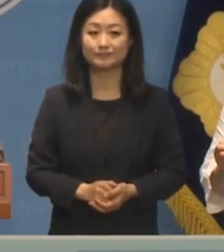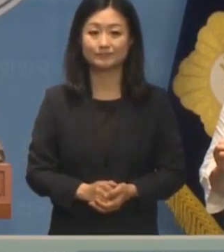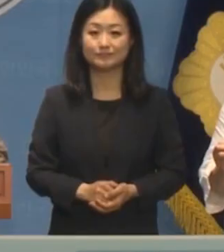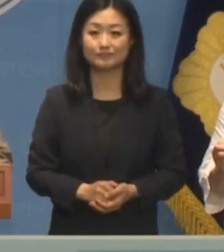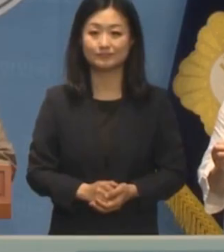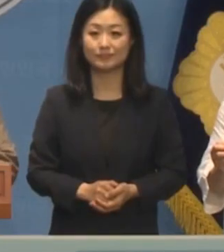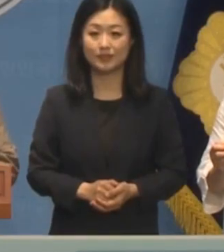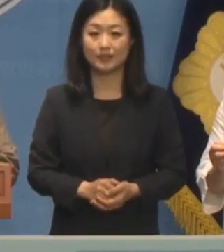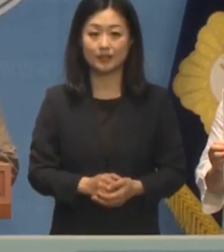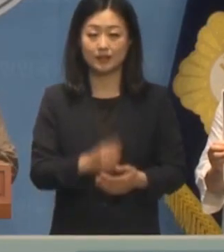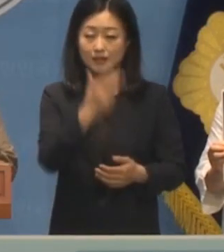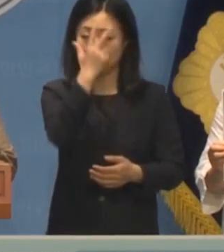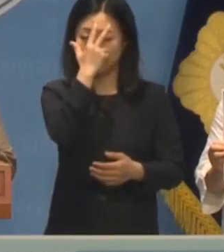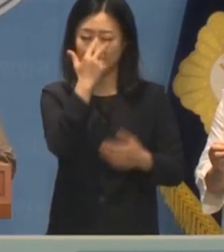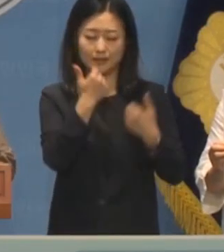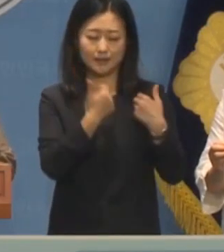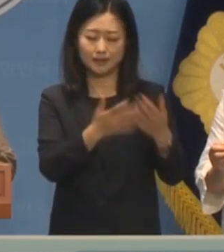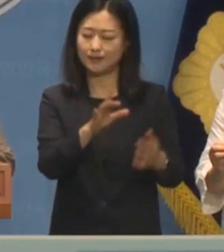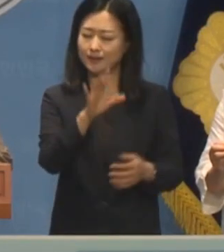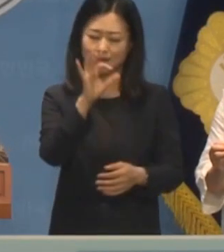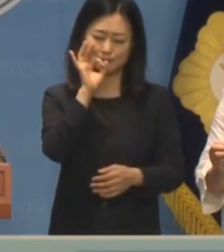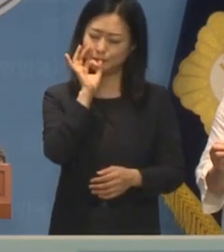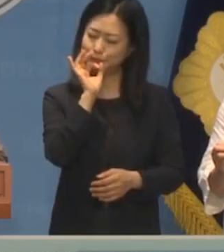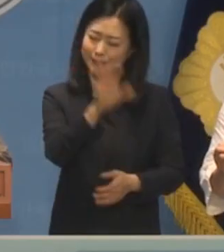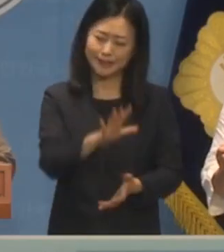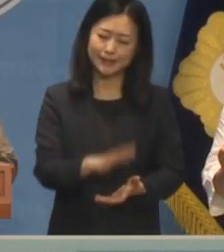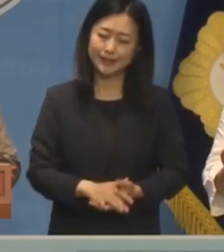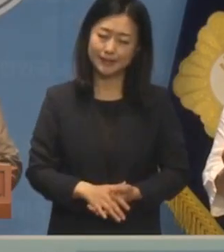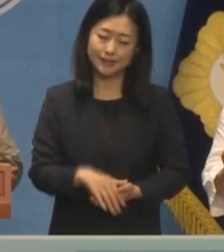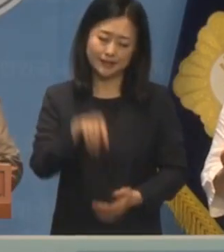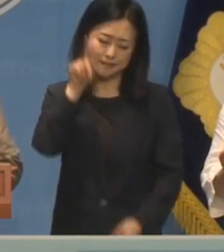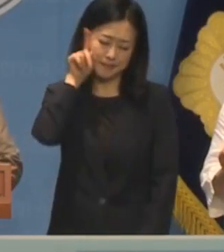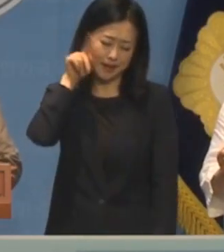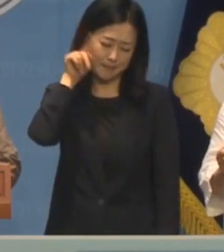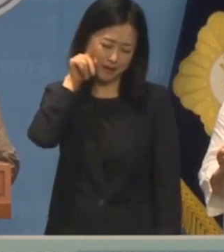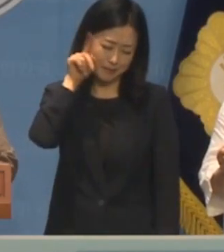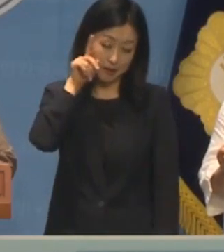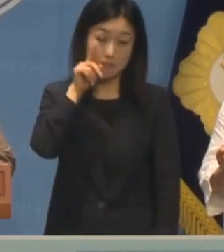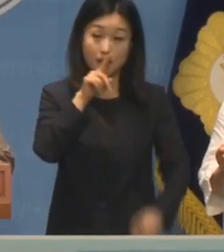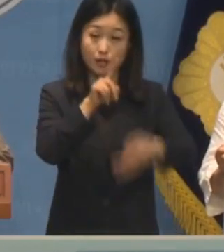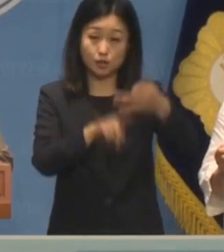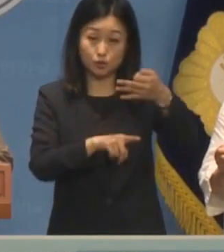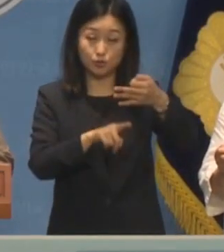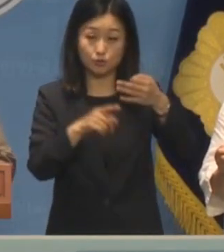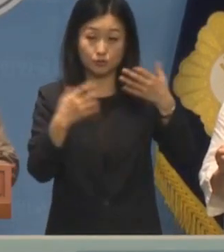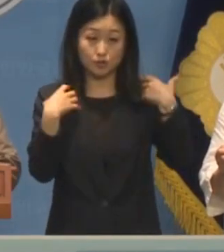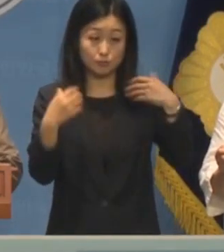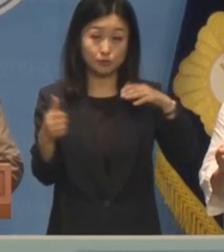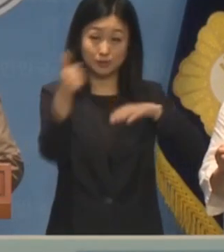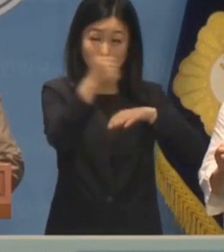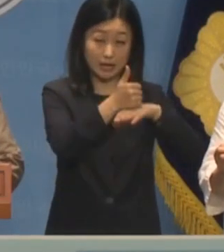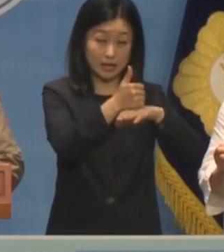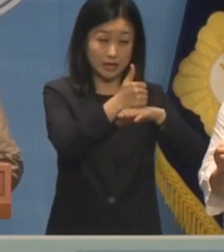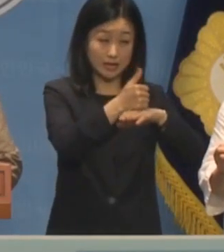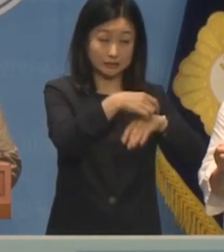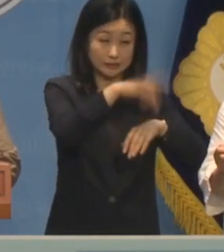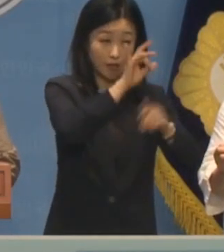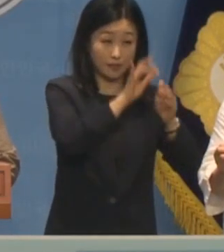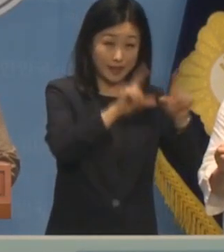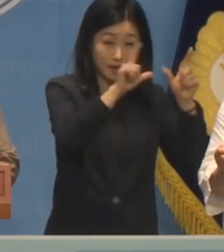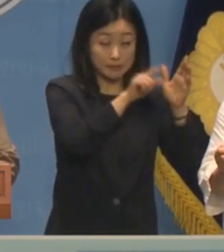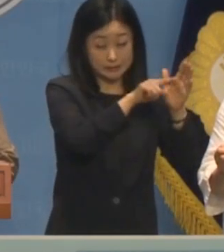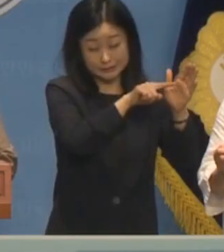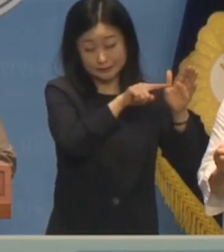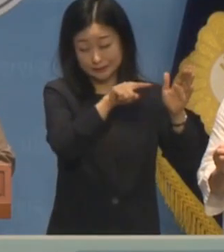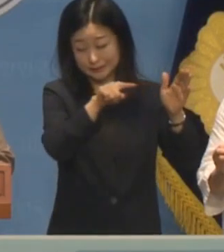도저히 묵과할 수 없는 날이 매일 이어지고 있습니다. 윤석열 정권이 들어서는 첫날부터 지금까지 단